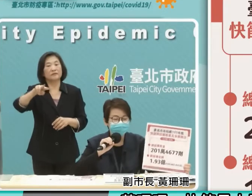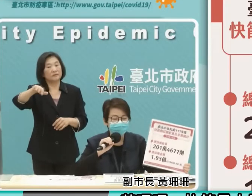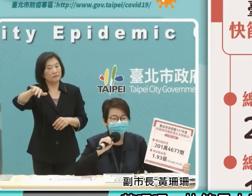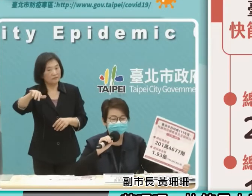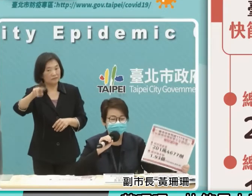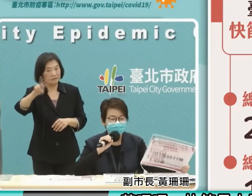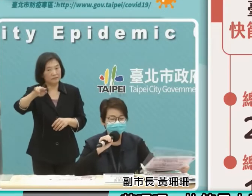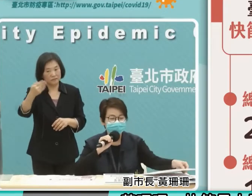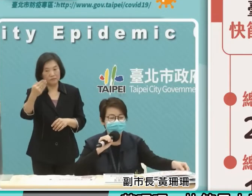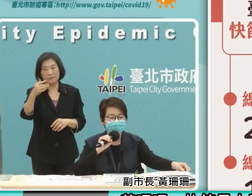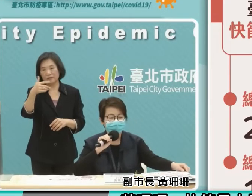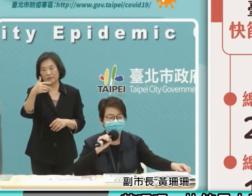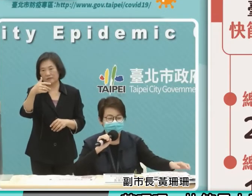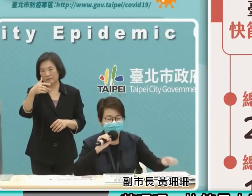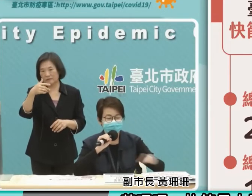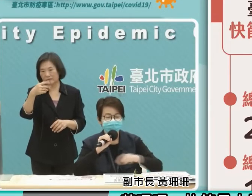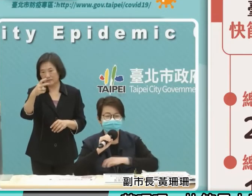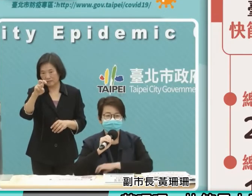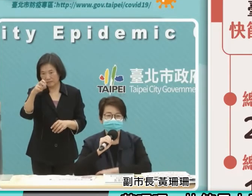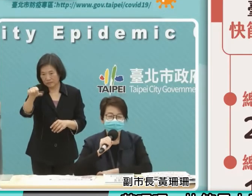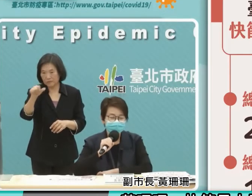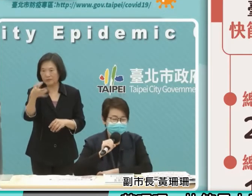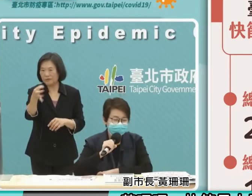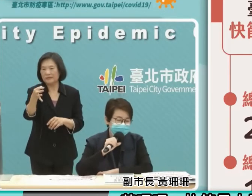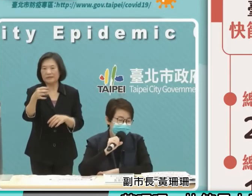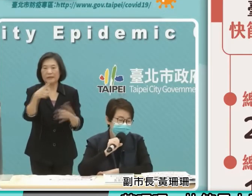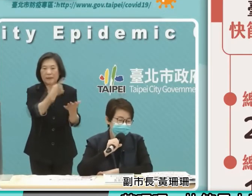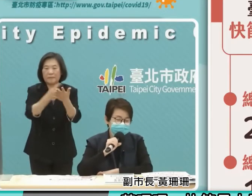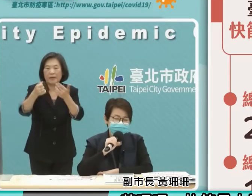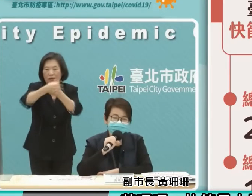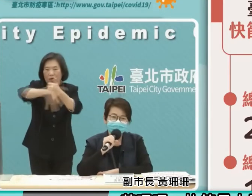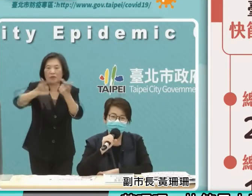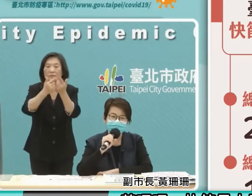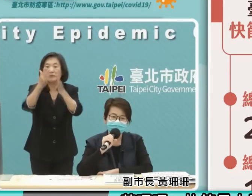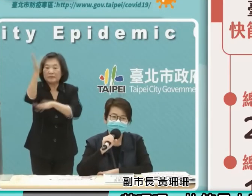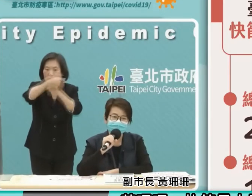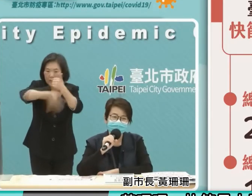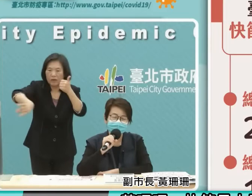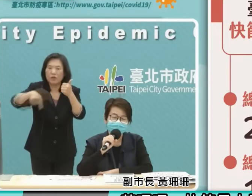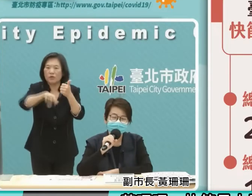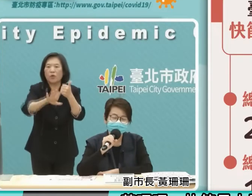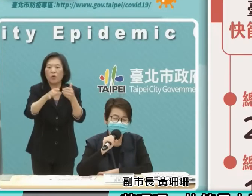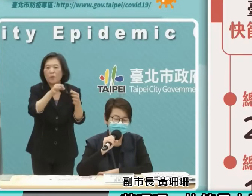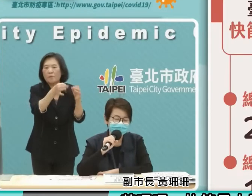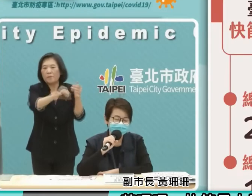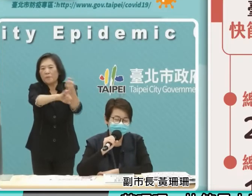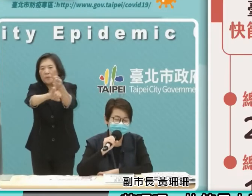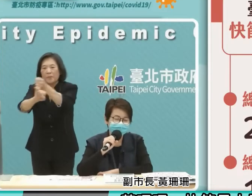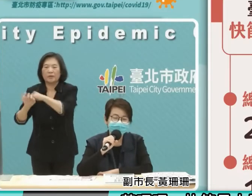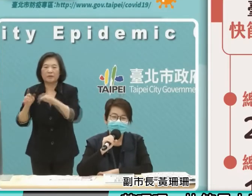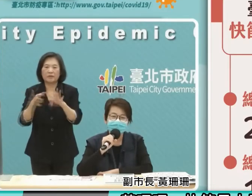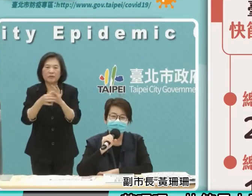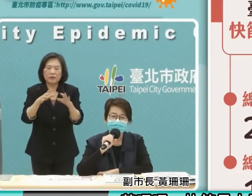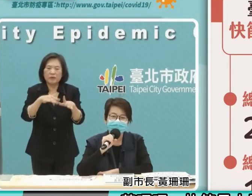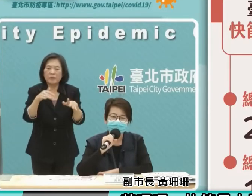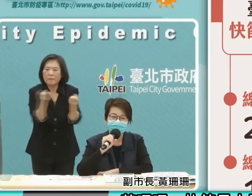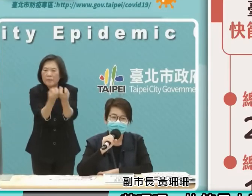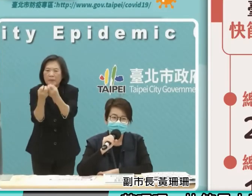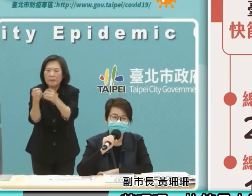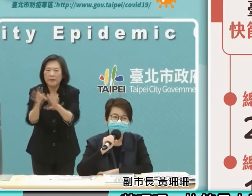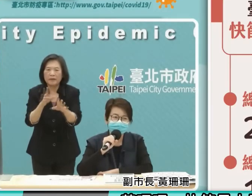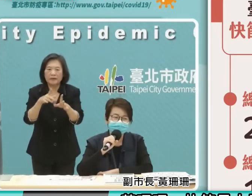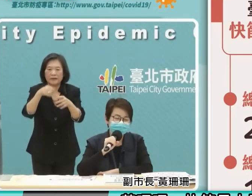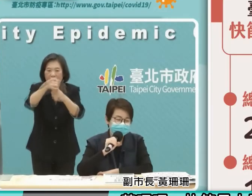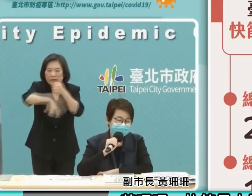1亿9366万2925元。那我们各机关都有采购，主要是因为每个机关它发生了相关的确诊个案，机关里